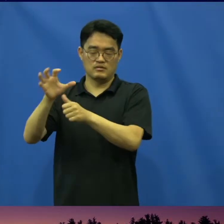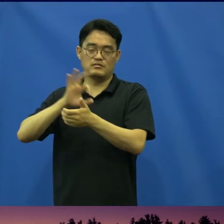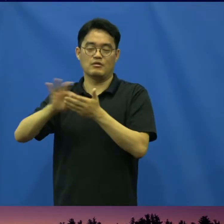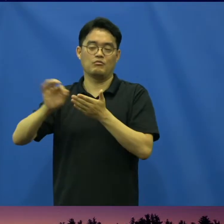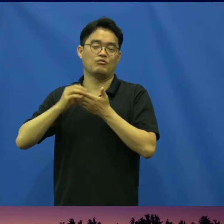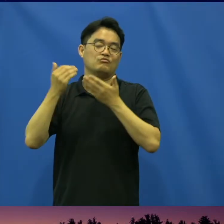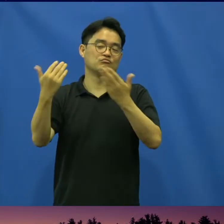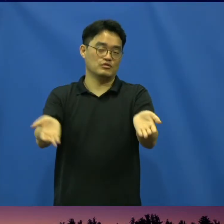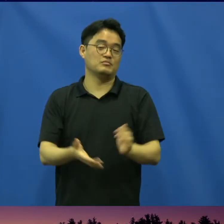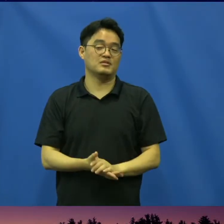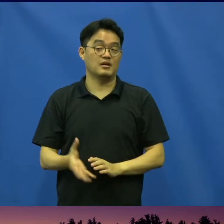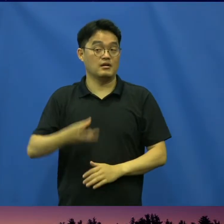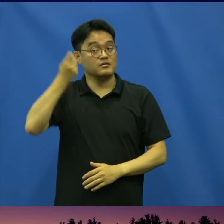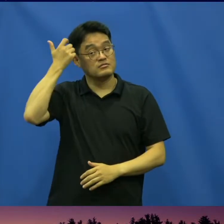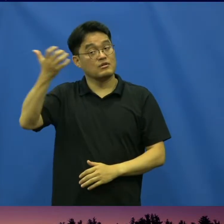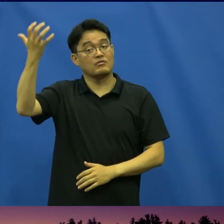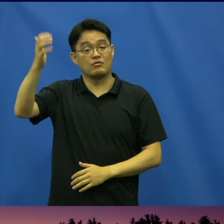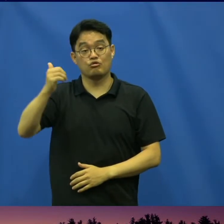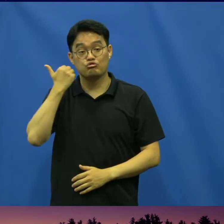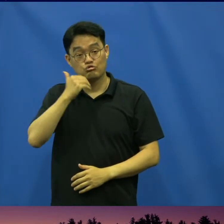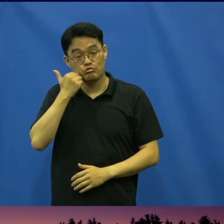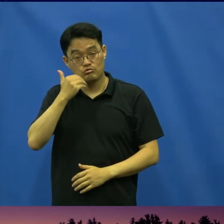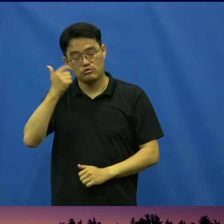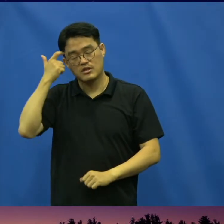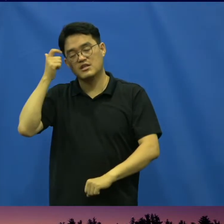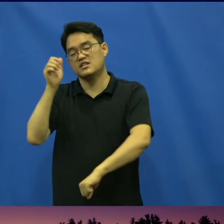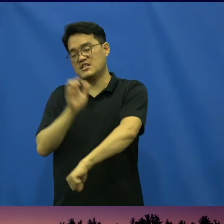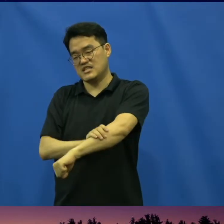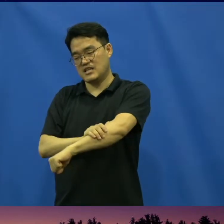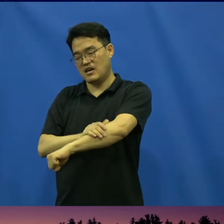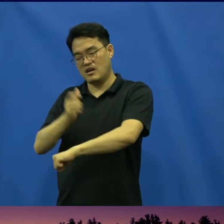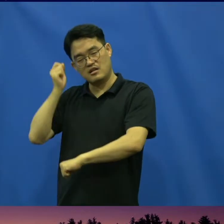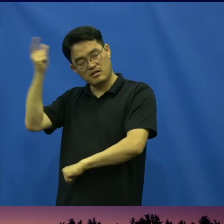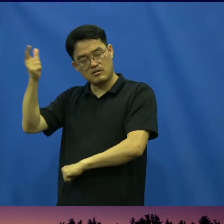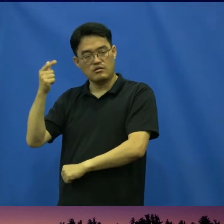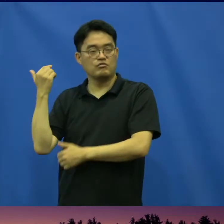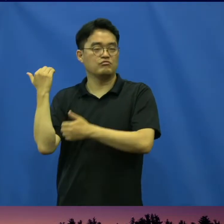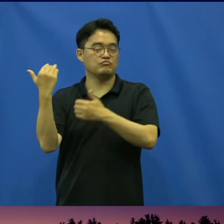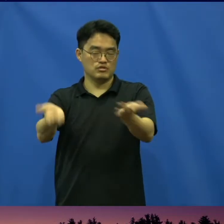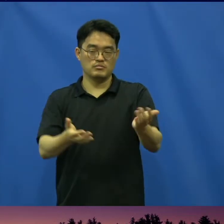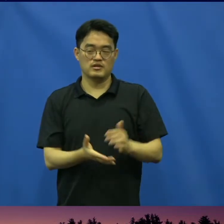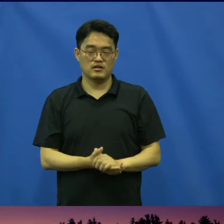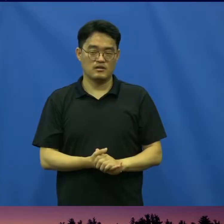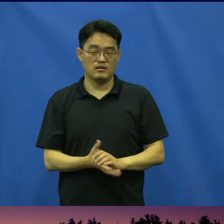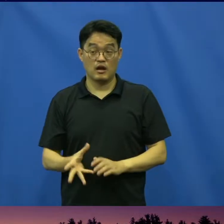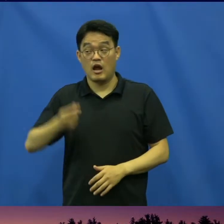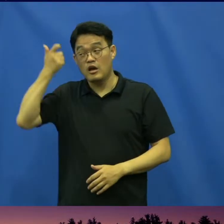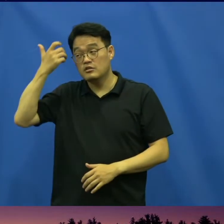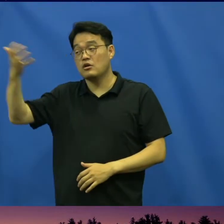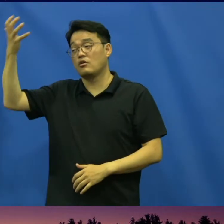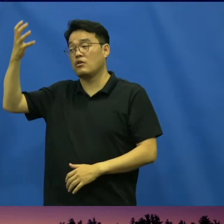신이에요. 그러니까 성령 충만하면 뭐 그냥 막가 이렇게 살 수가 없어요.